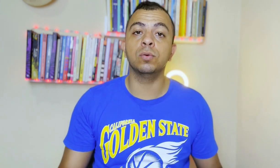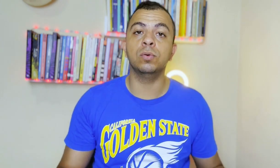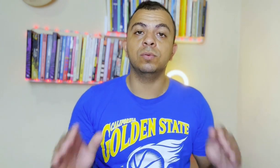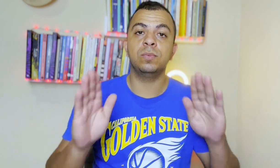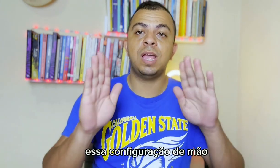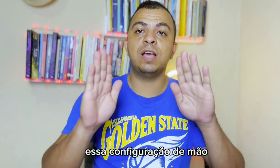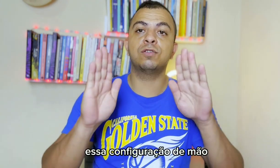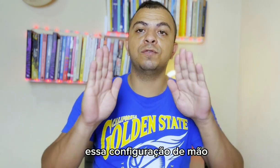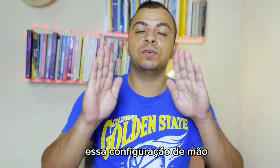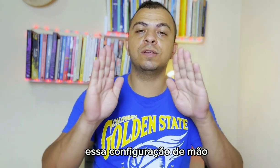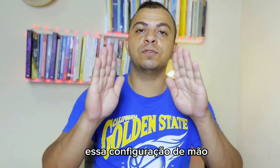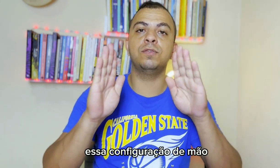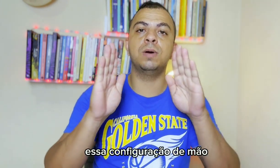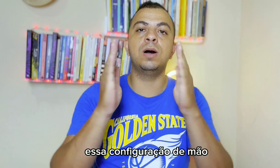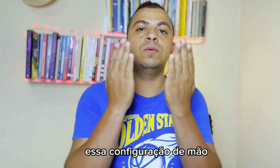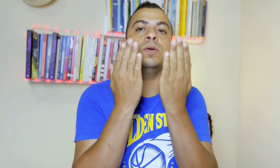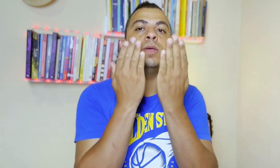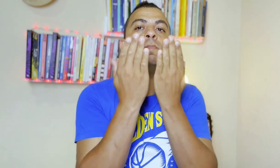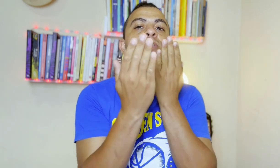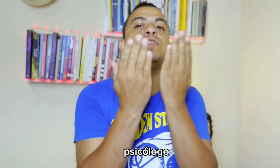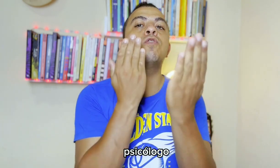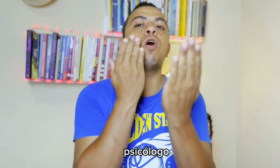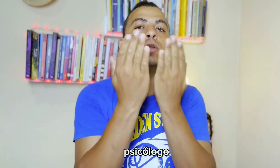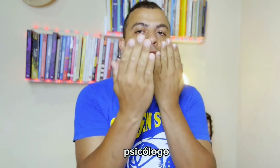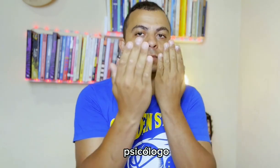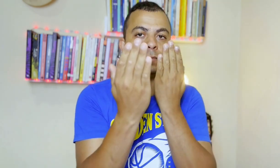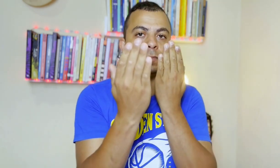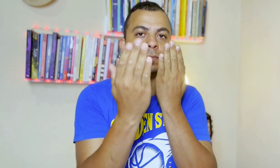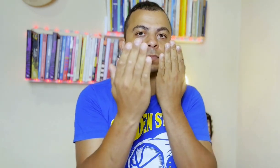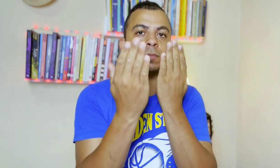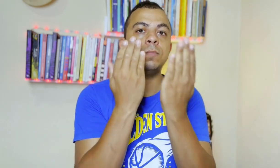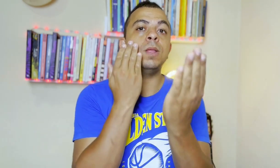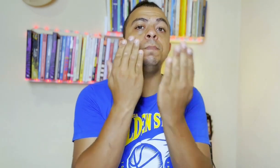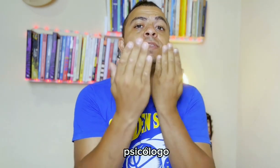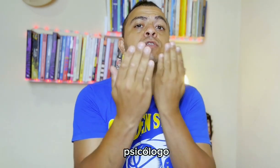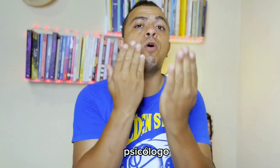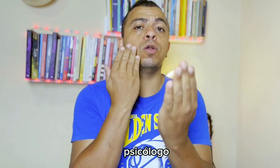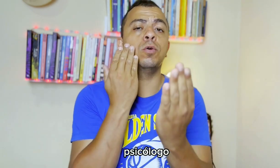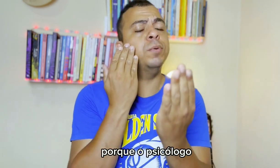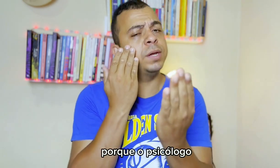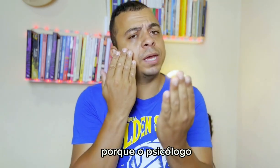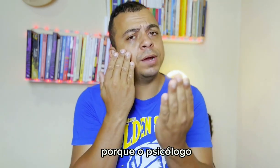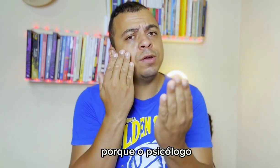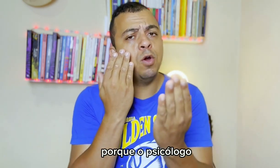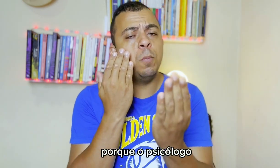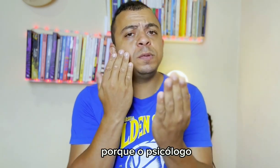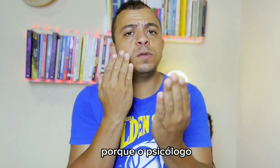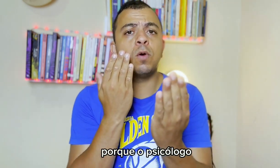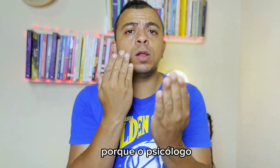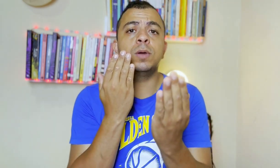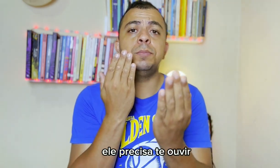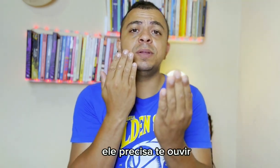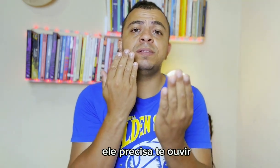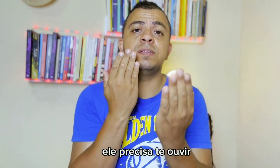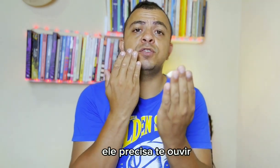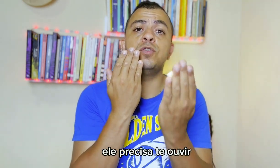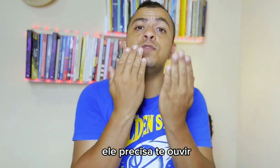psicólogo. Essa configuração de mão, psicólogo. Psicólogo. Por quê? O psicólogo, ele precisa te